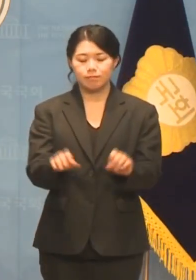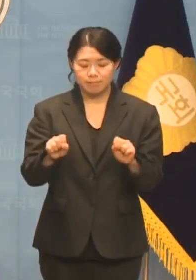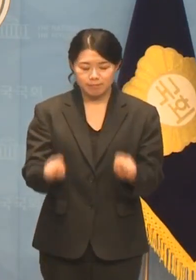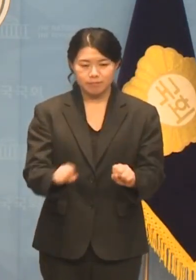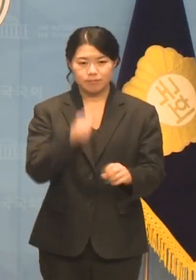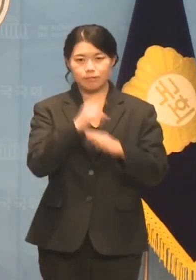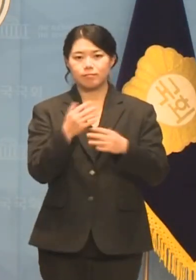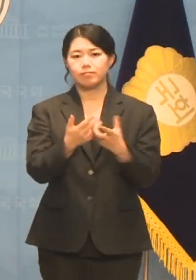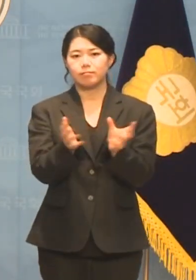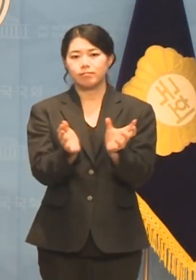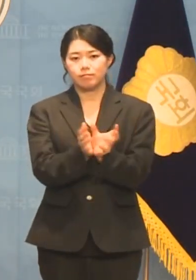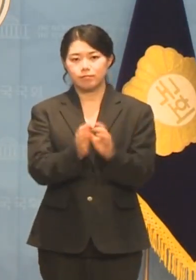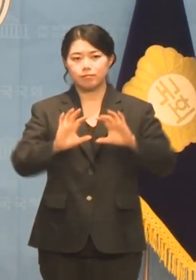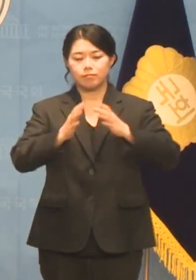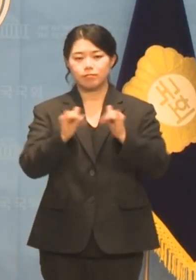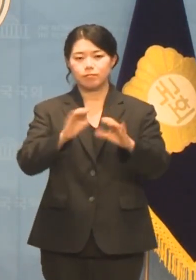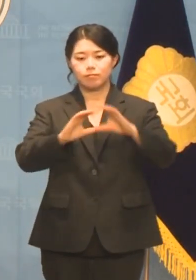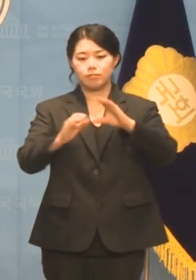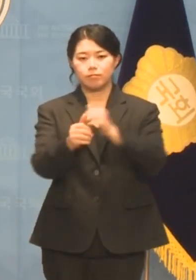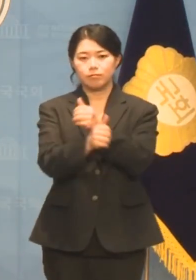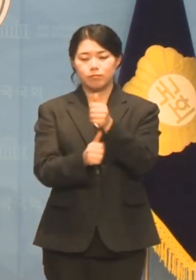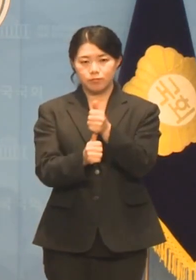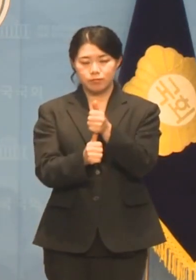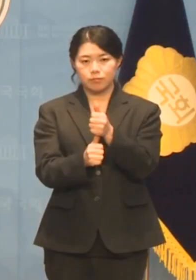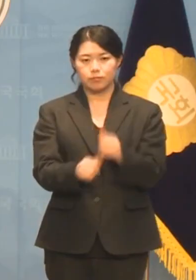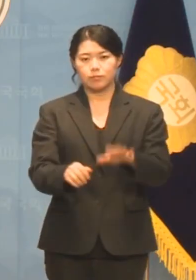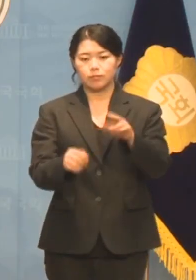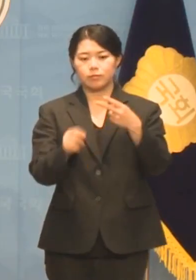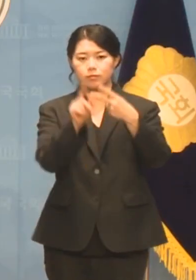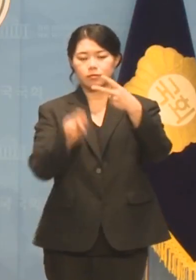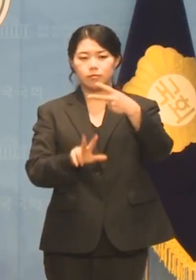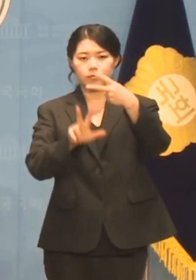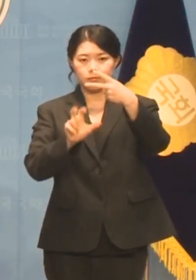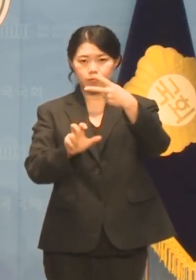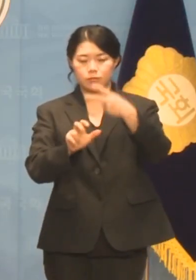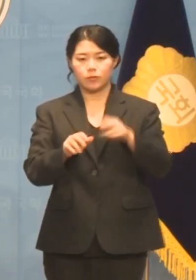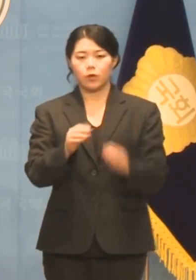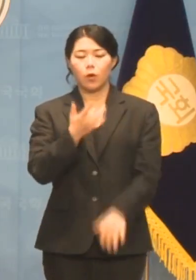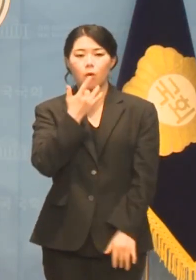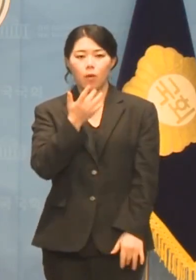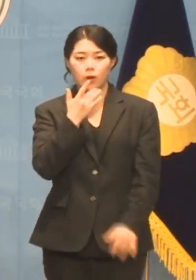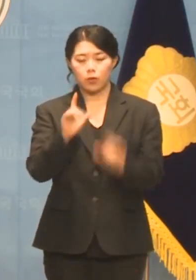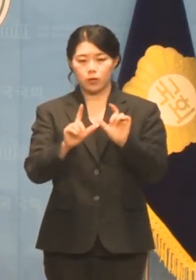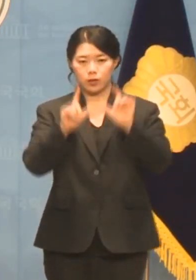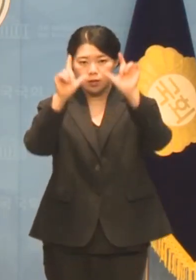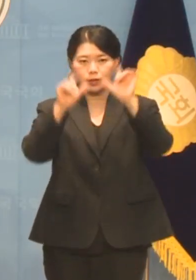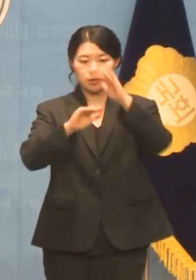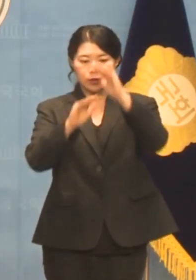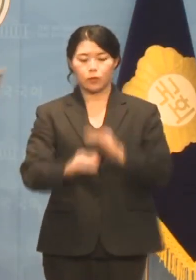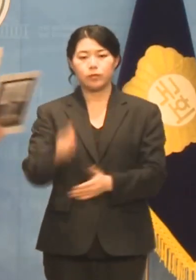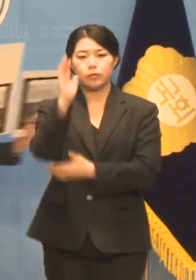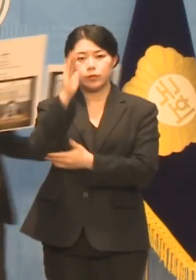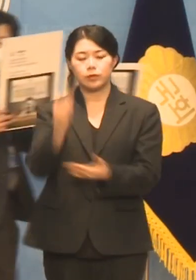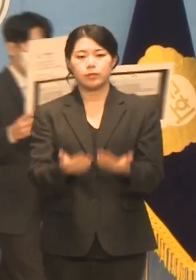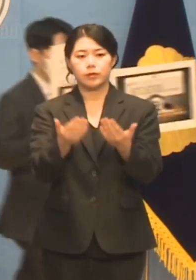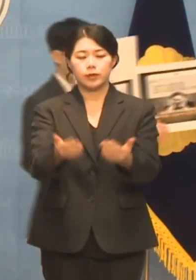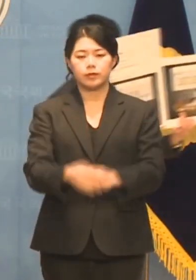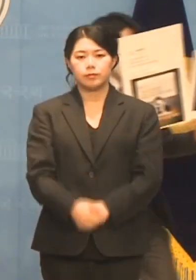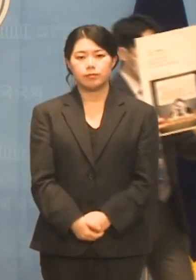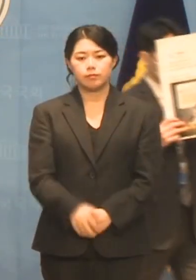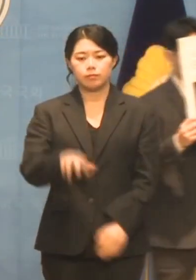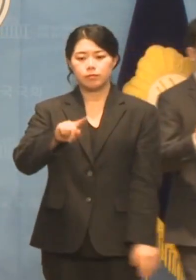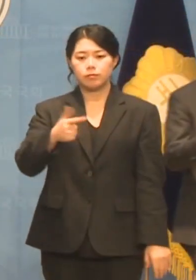안녕하십니까. 더불어민주당 국민소통위원회 2월 25일 화요일 민주파출소 현황 및 대응 브리핑하겠습니다. 오늘